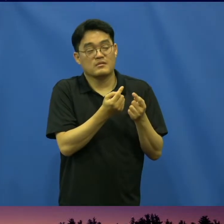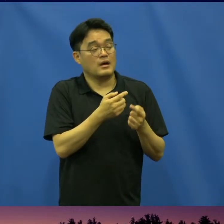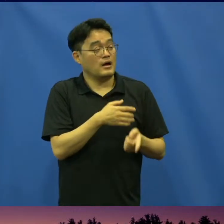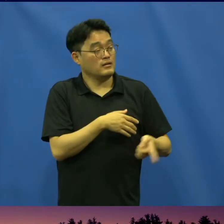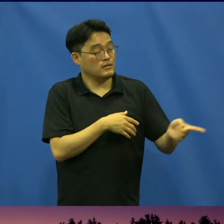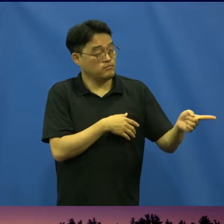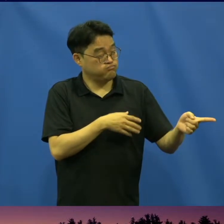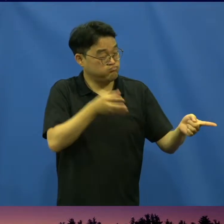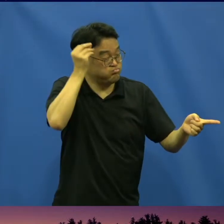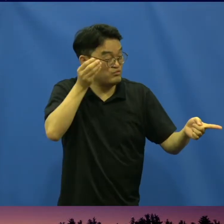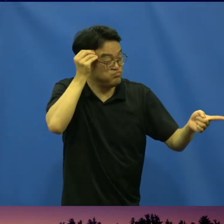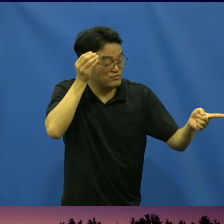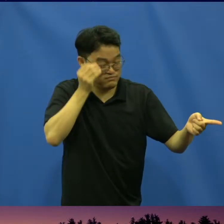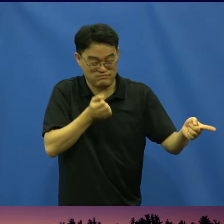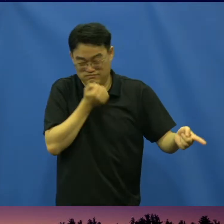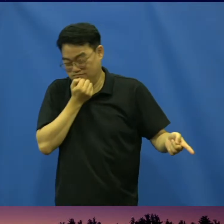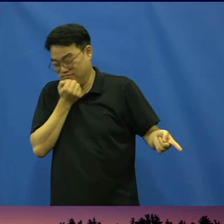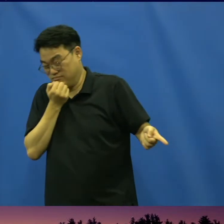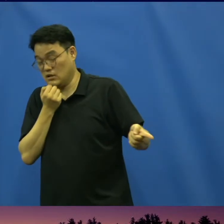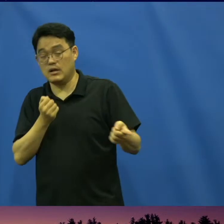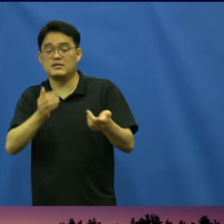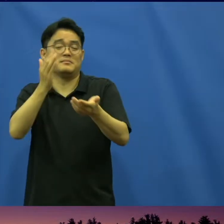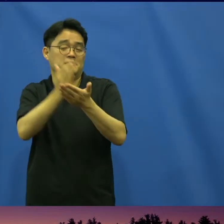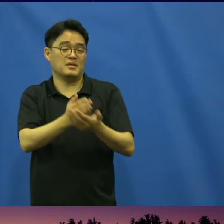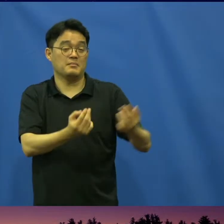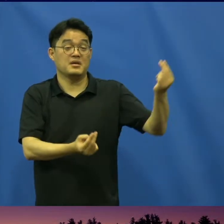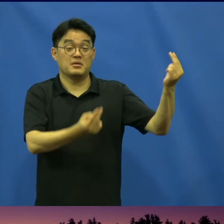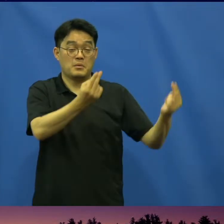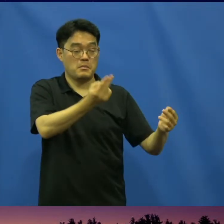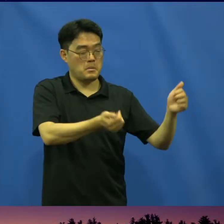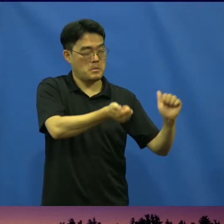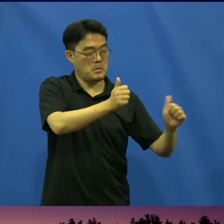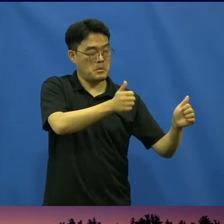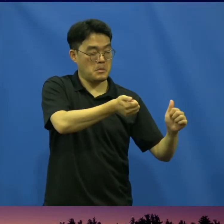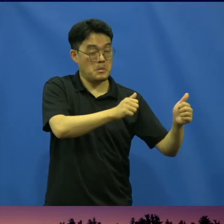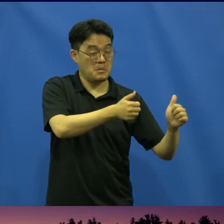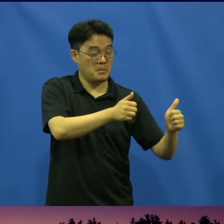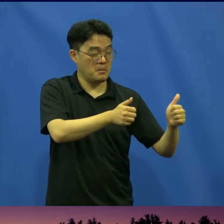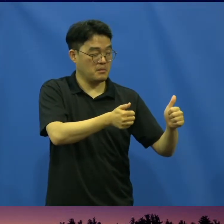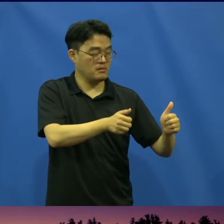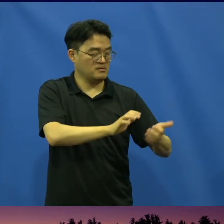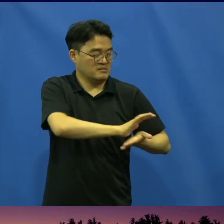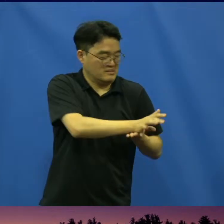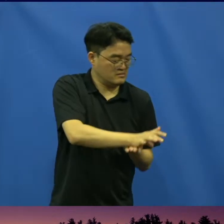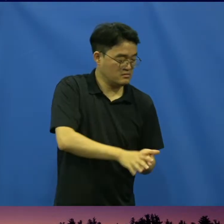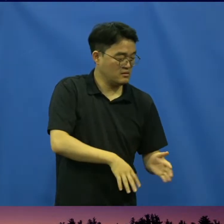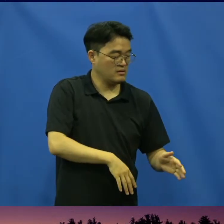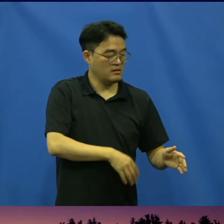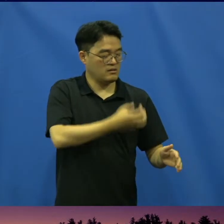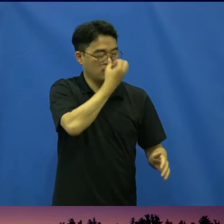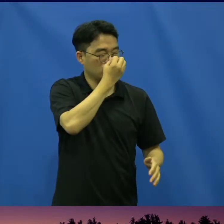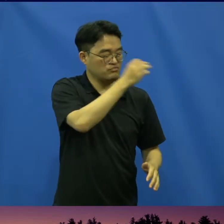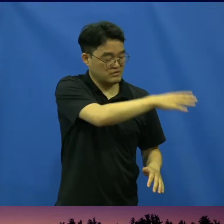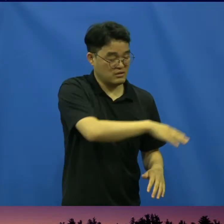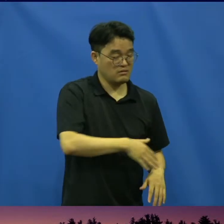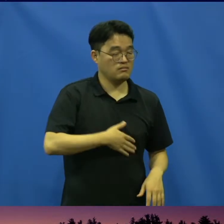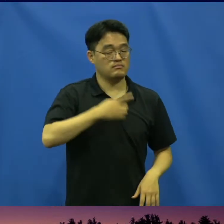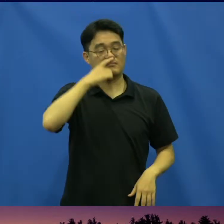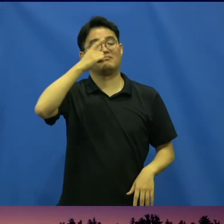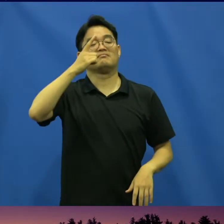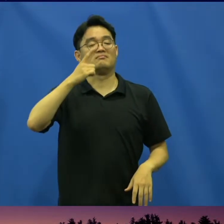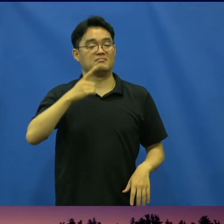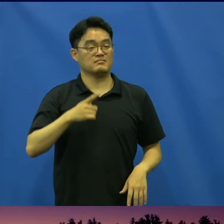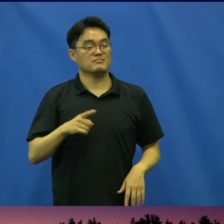디아블 엄청나요. 엄청나. 비교 경쟁, 남을 깔아뭉개고 자기 우월함을 자랑하기